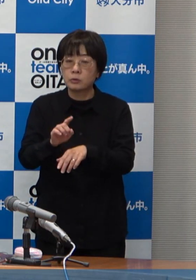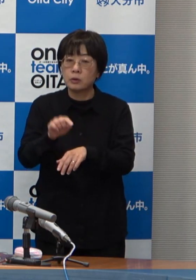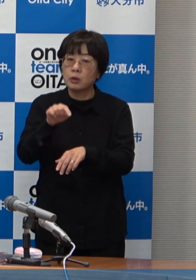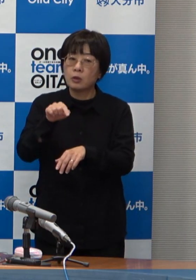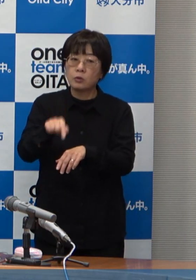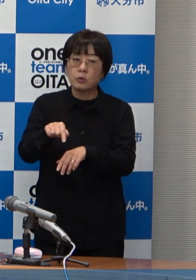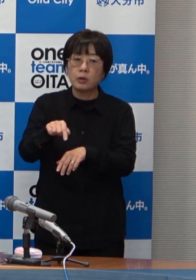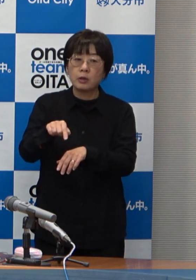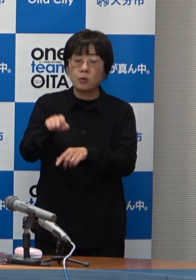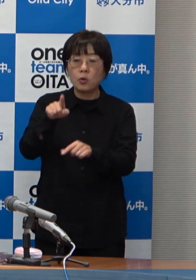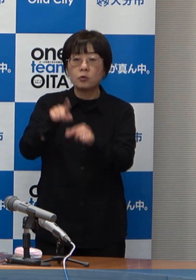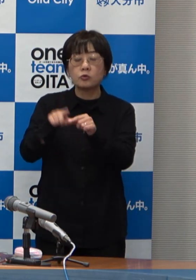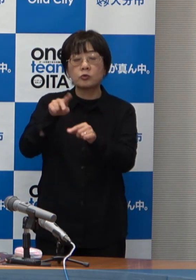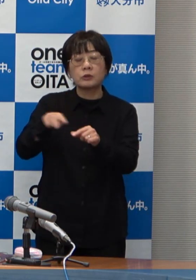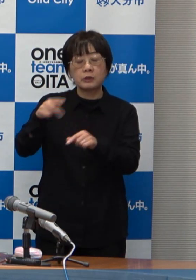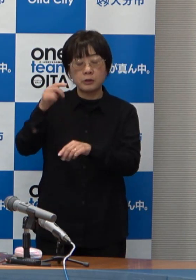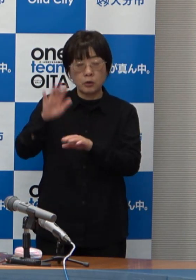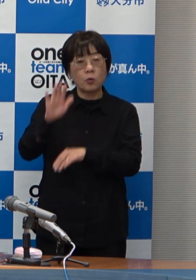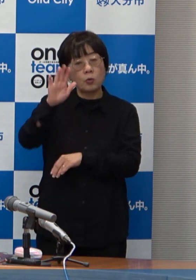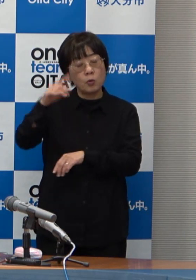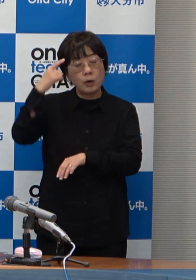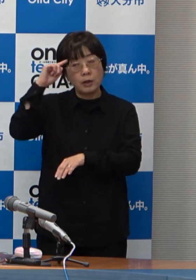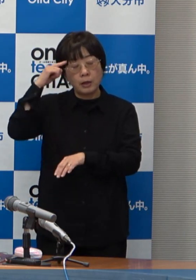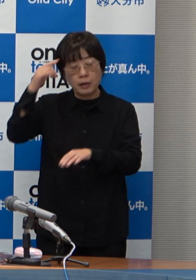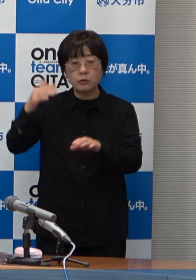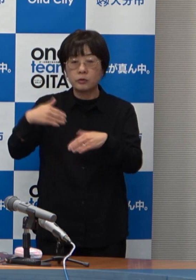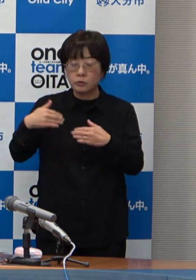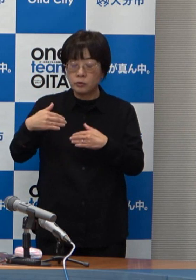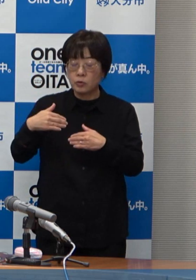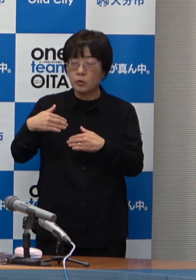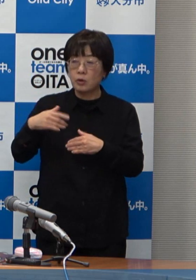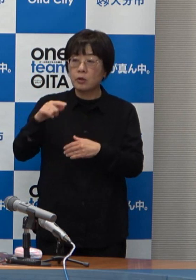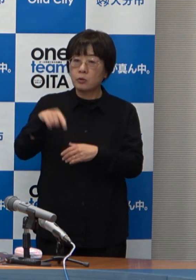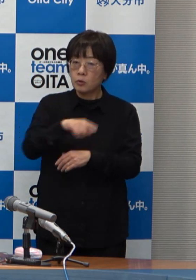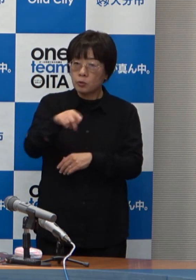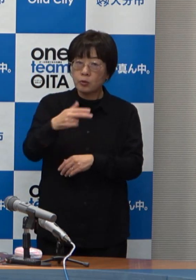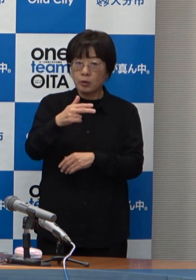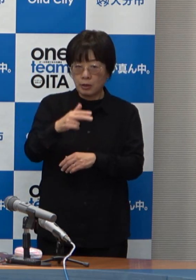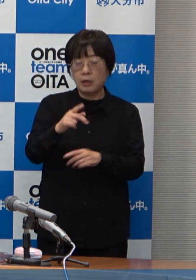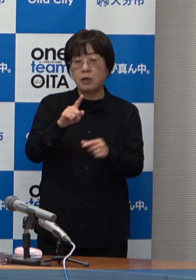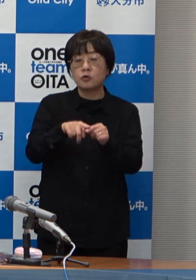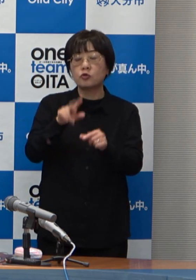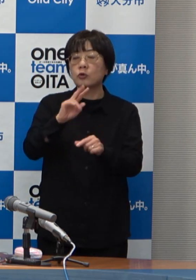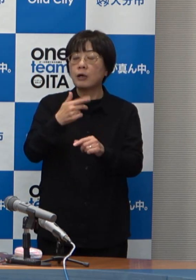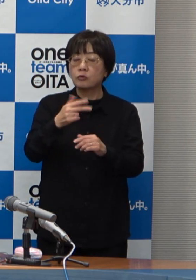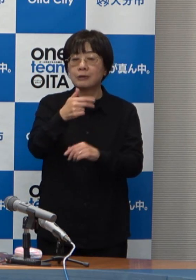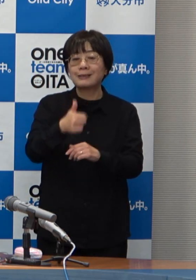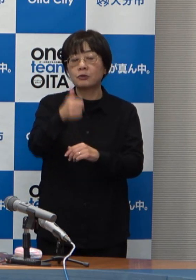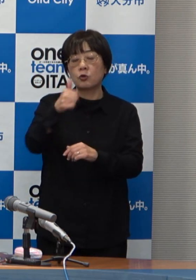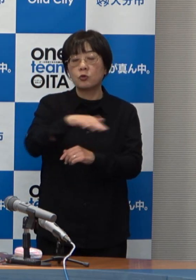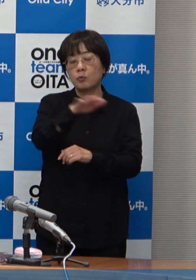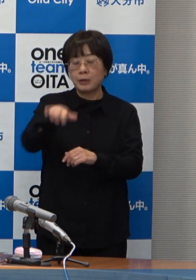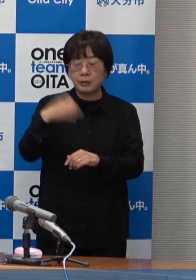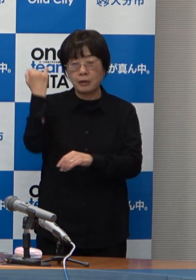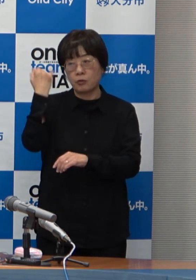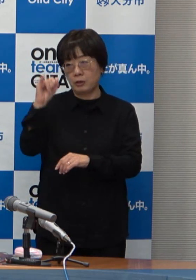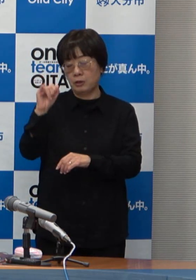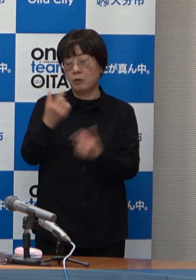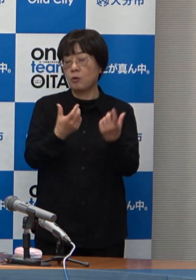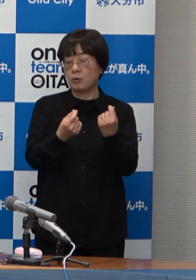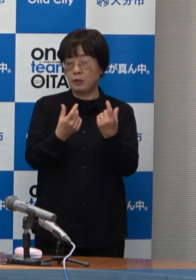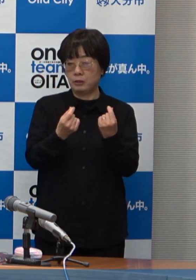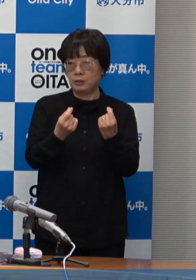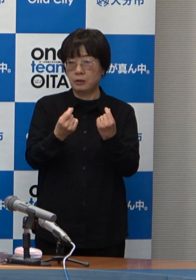そちらを中心に考えなきゃいけないなっていうのが中学市長の多くの意見でしたでライドシェアの話が出てきましたけれど